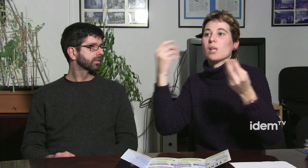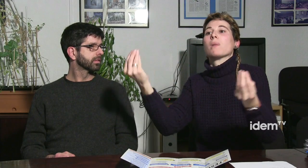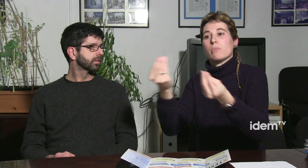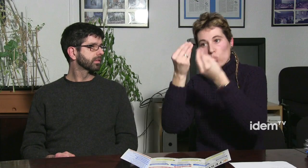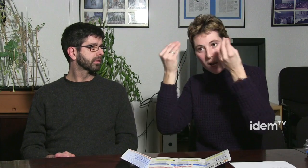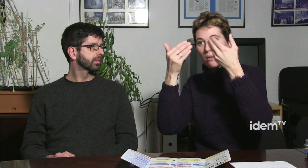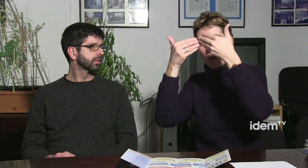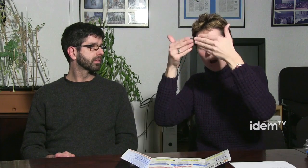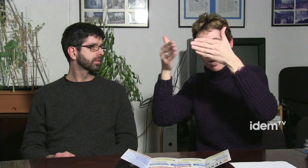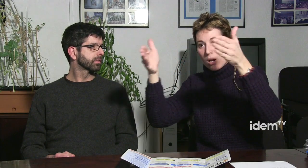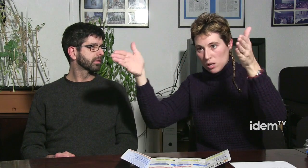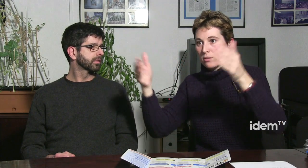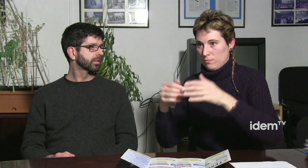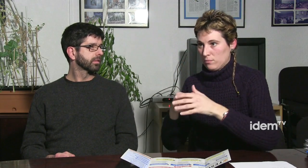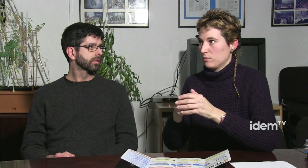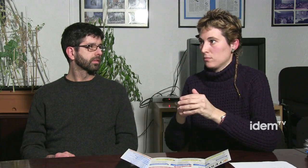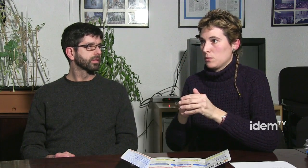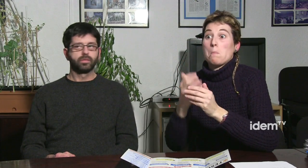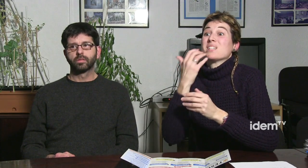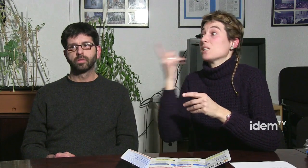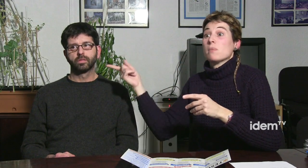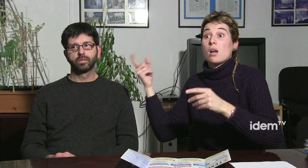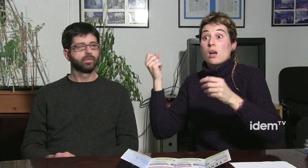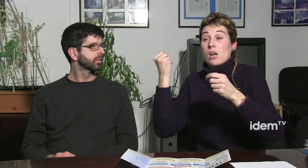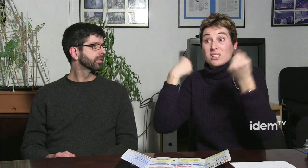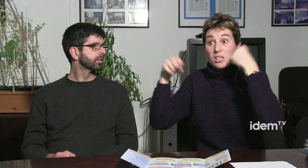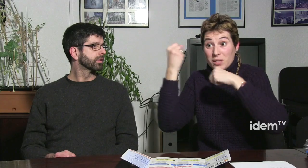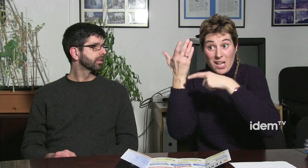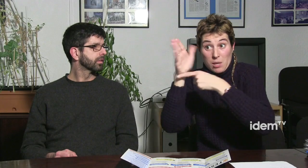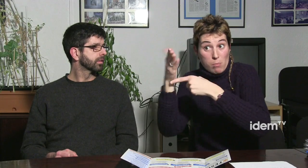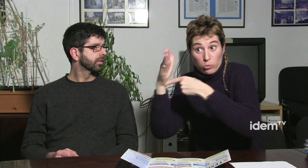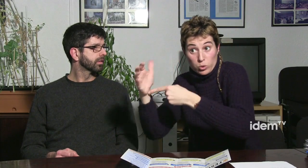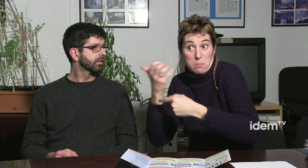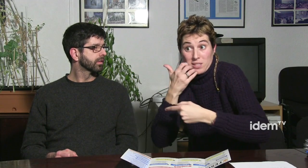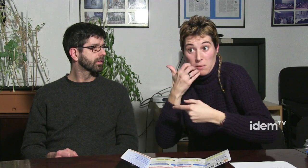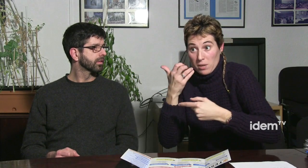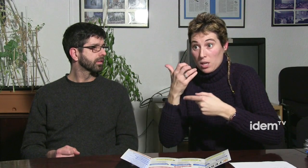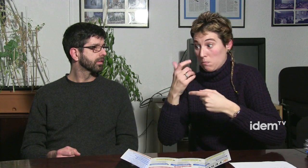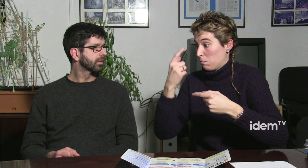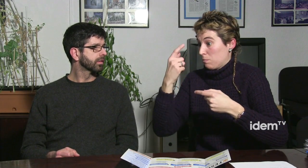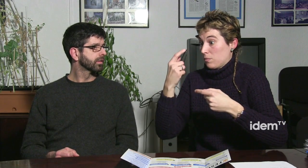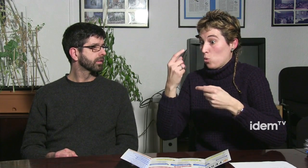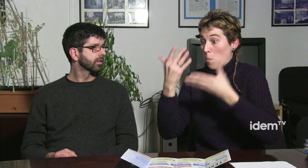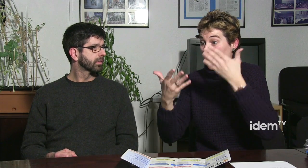LGTB és arribar a aquestes associacions i obrir la nostra... la mentalitat cada vegada més.